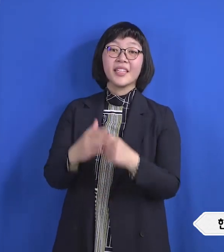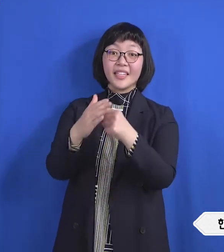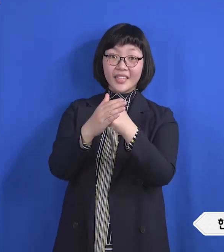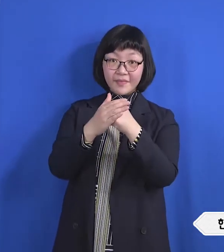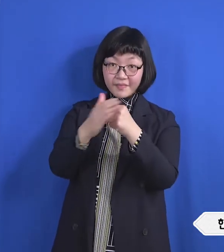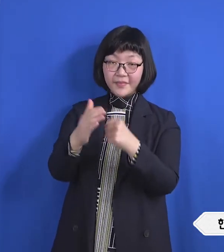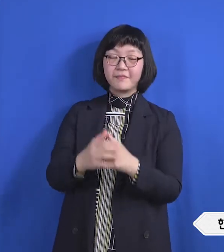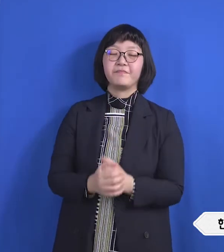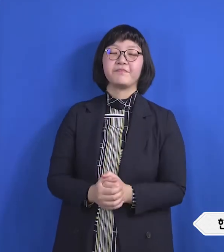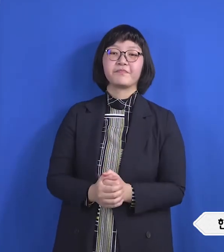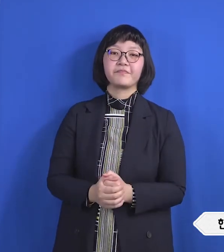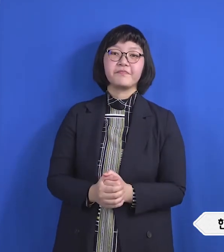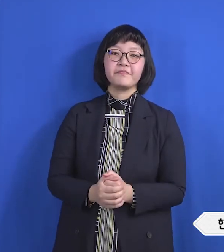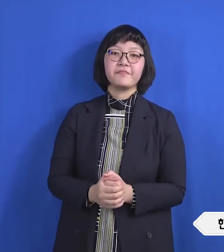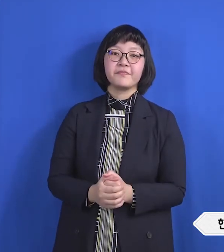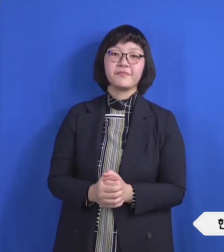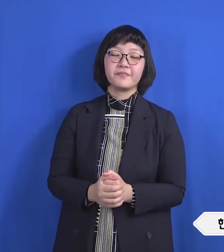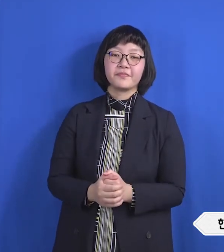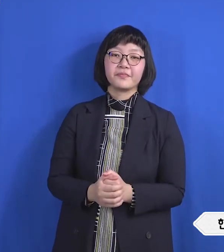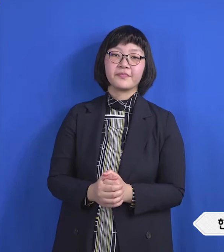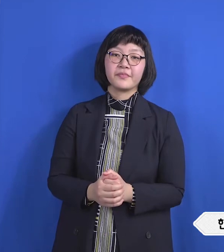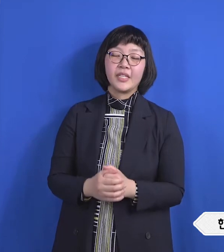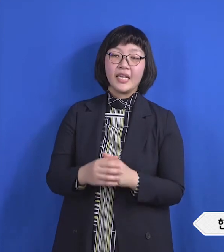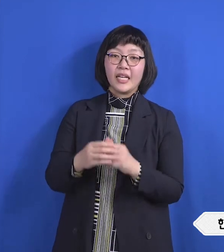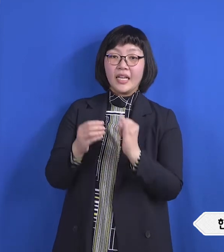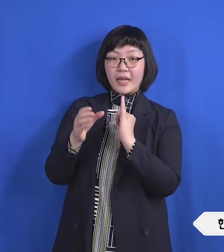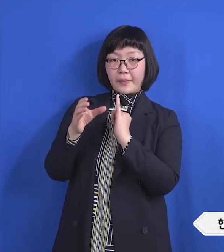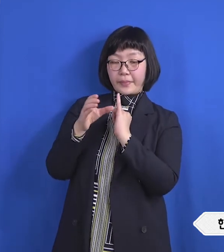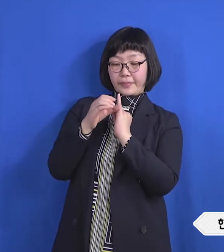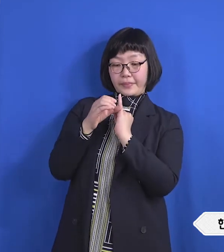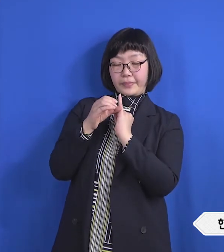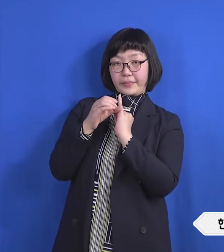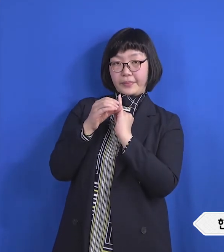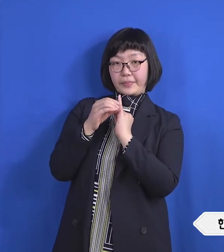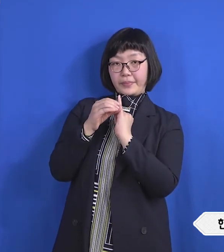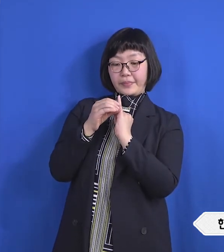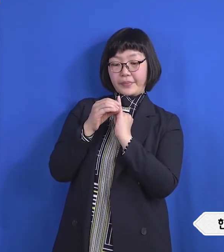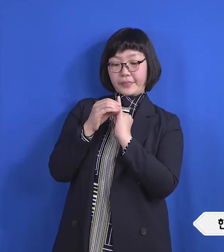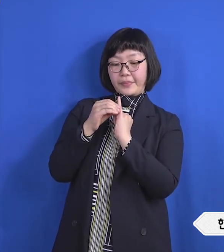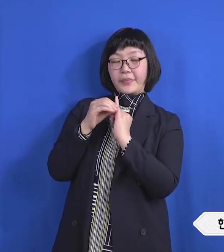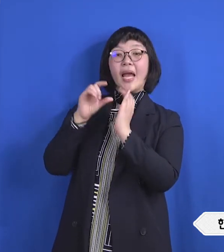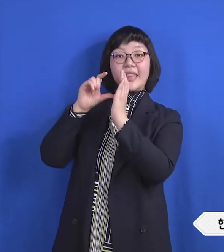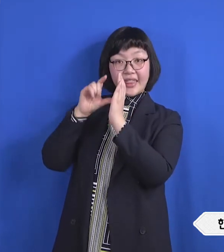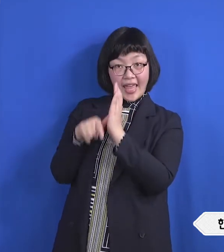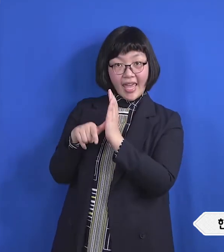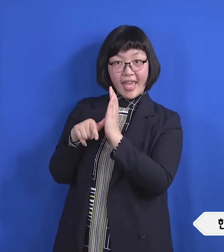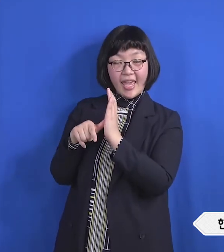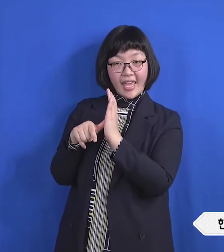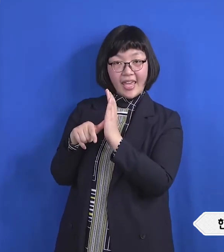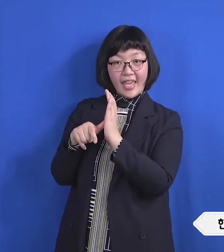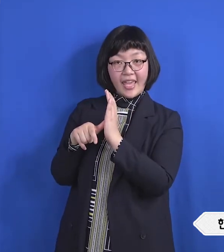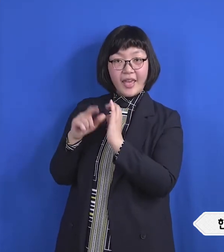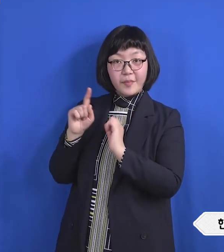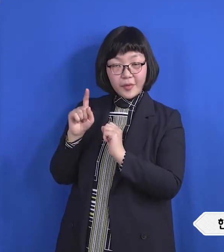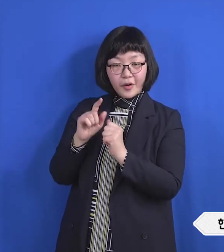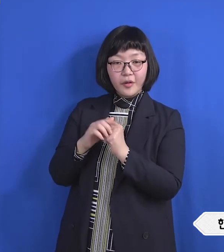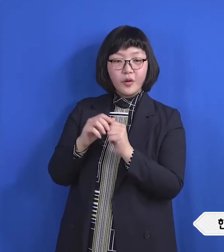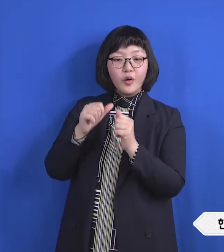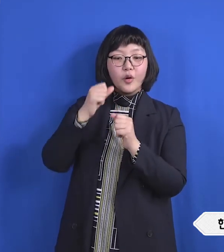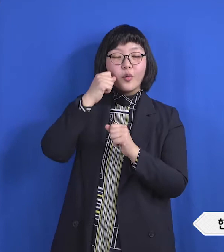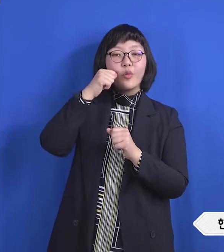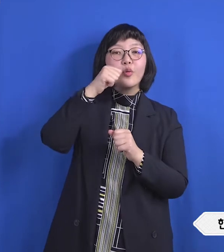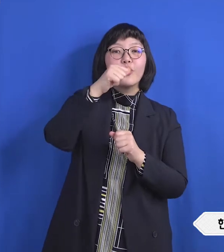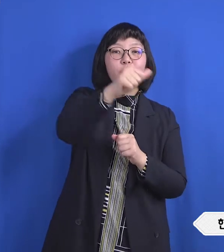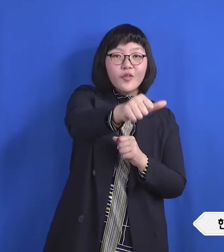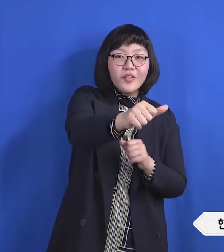그래서 그 딸이 이렇게 뱃속에 딱 착상할 때 그것은 5개월